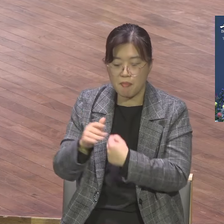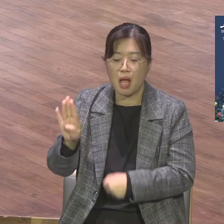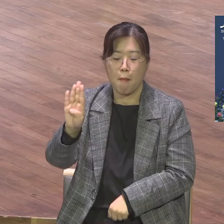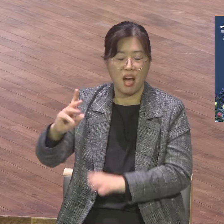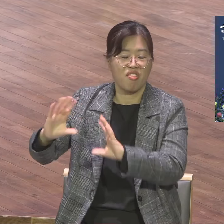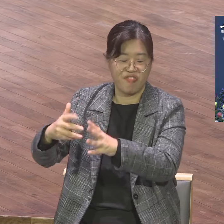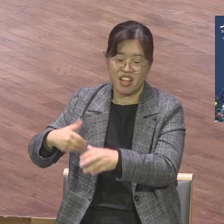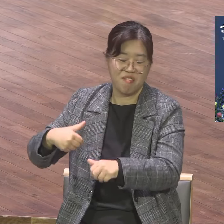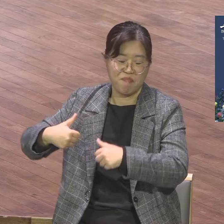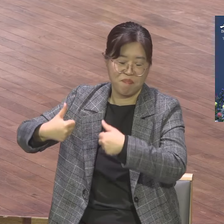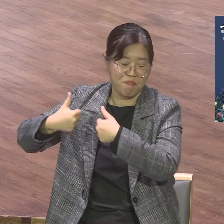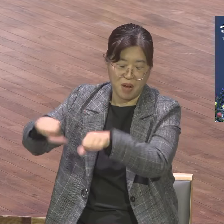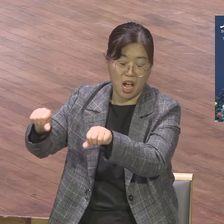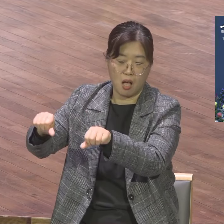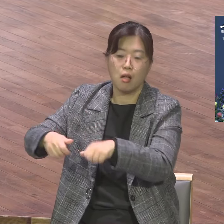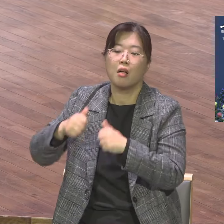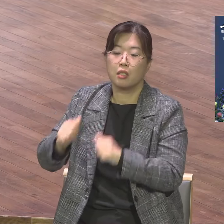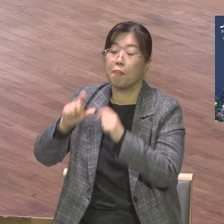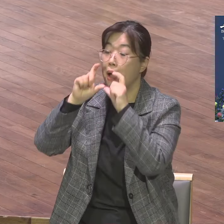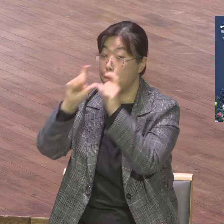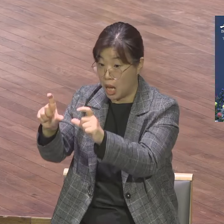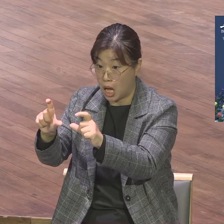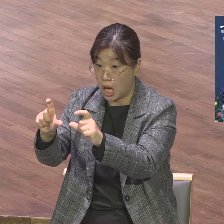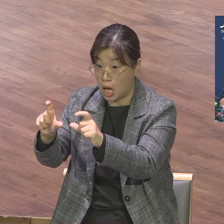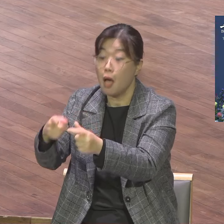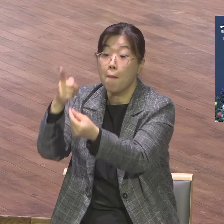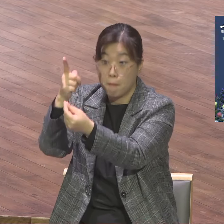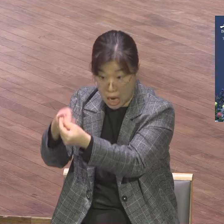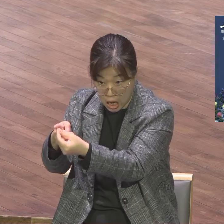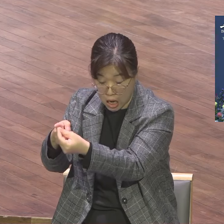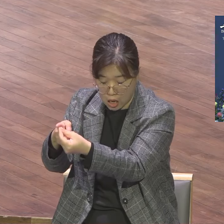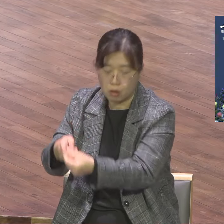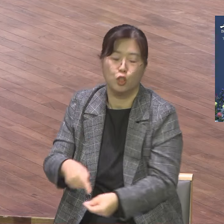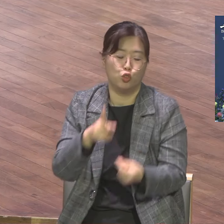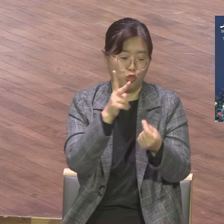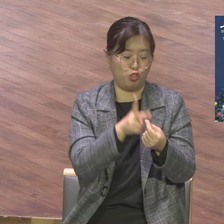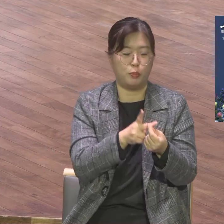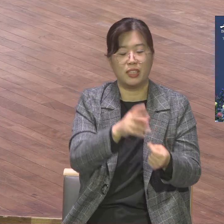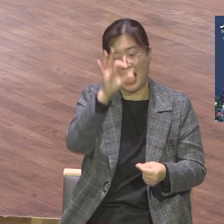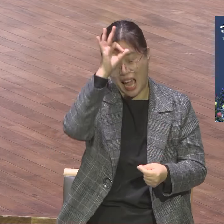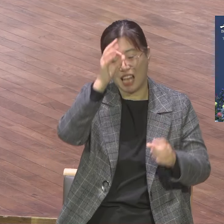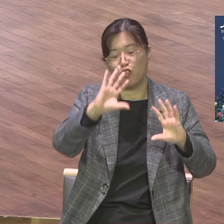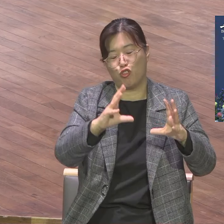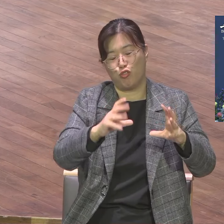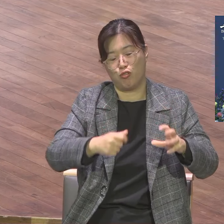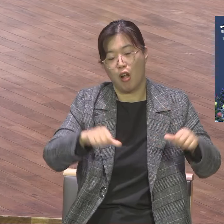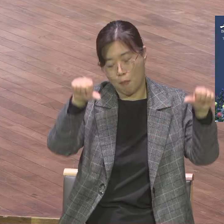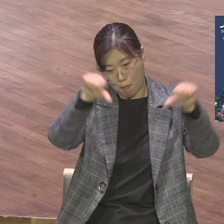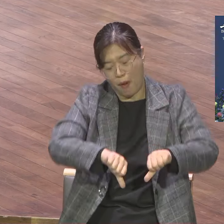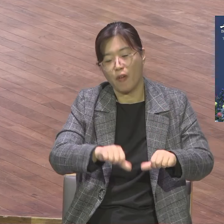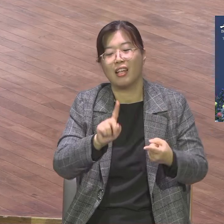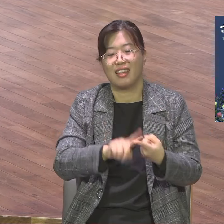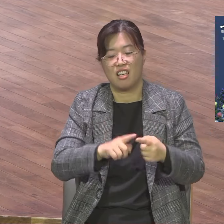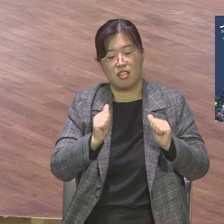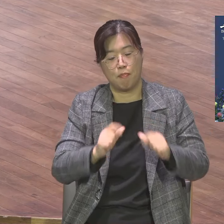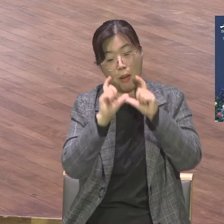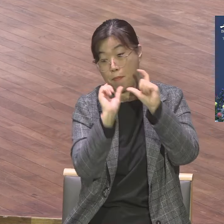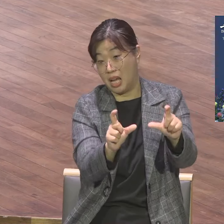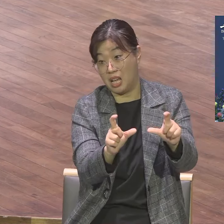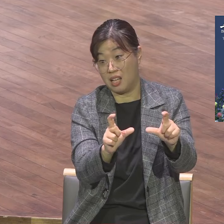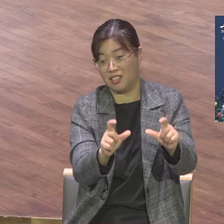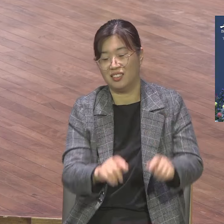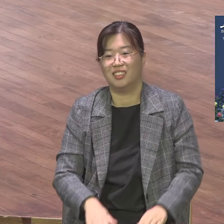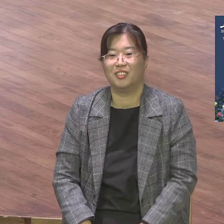스올 곧 지옥에 떨어지게 된 것이라고 반복적으로 예언하고 있어요. 반복 예언입니다.